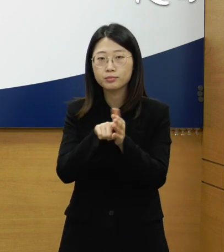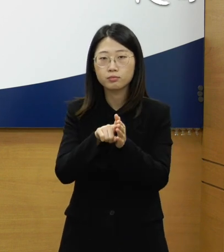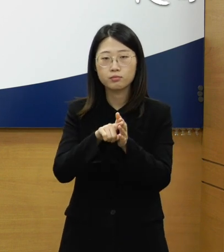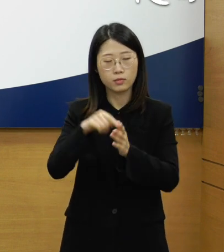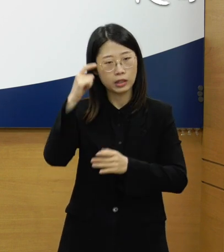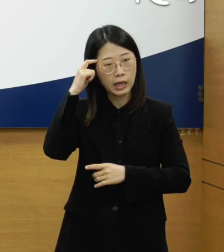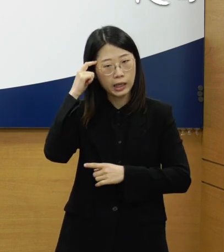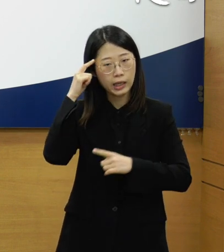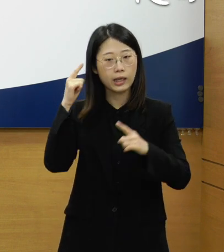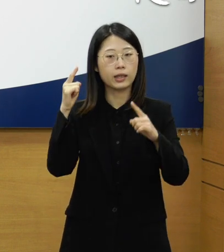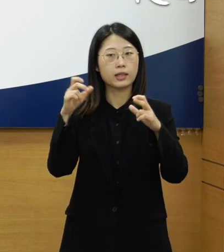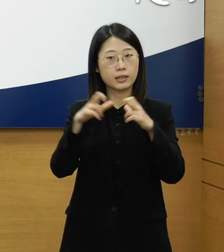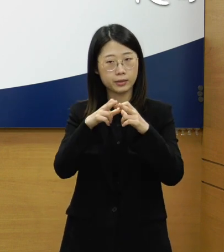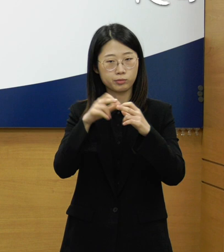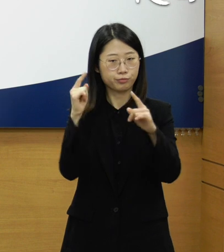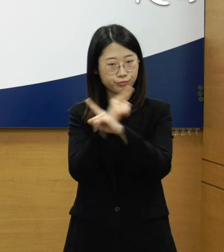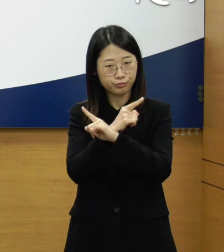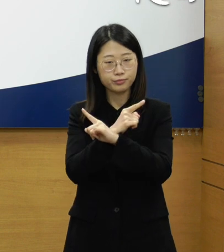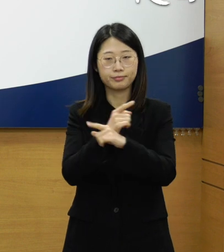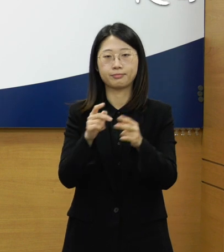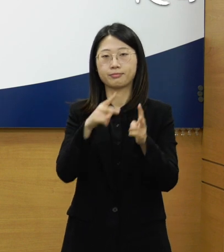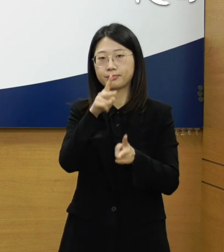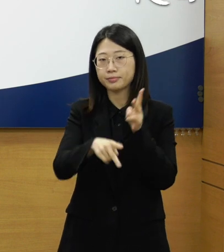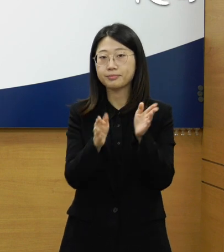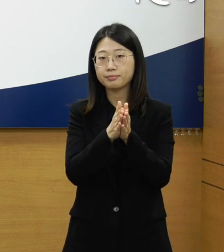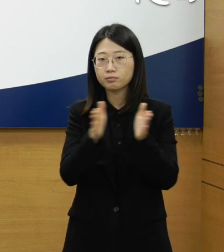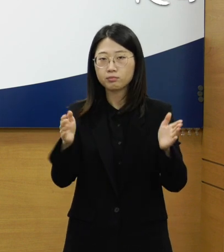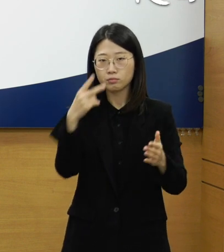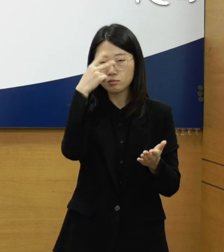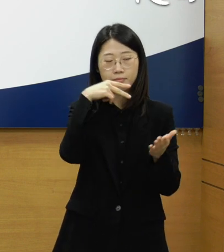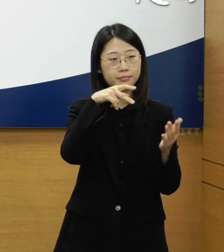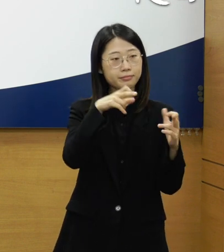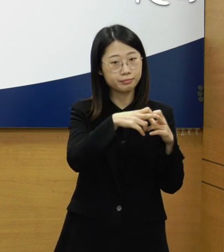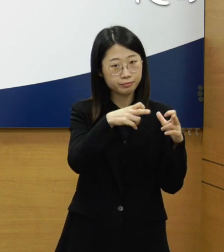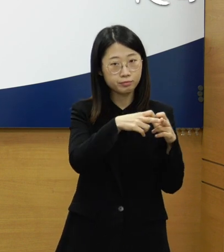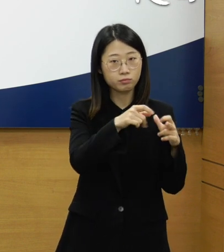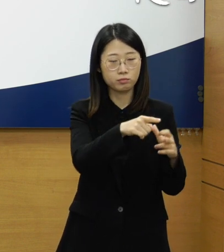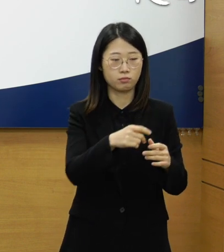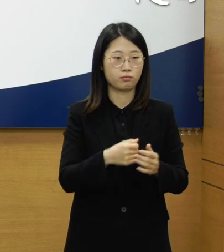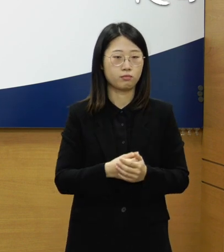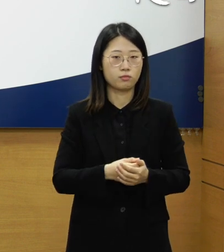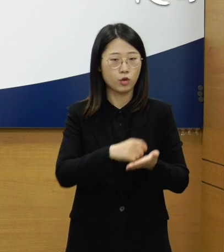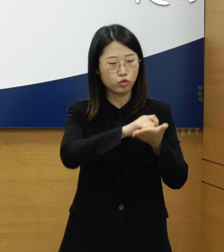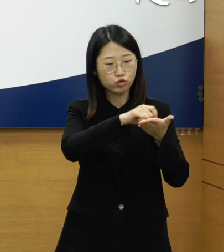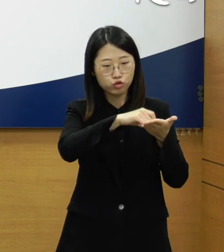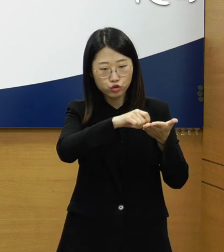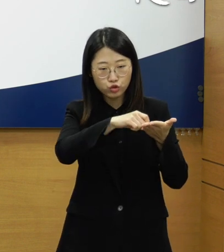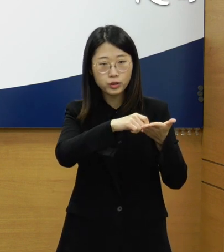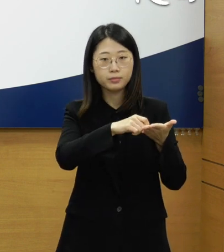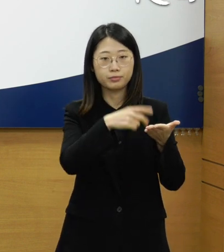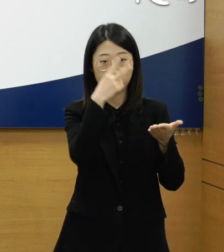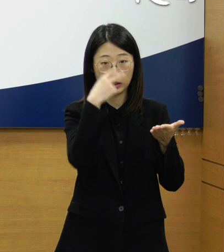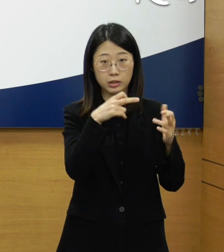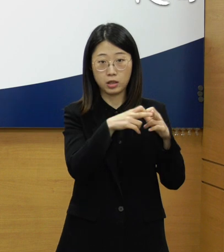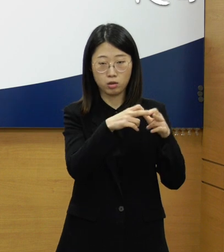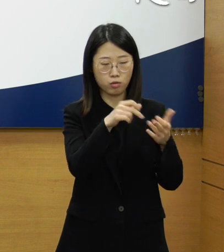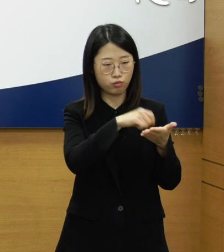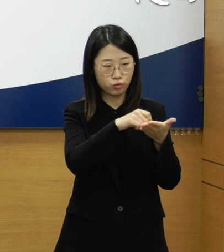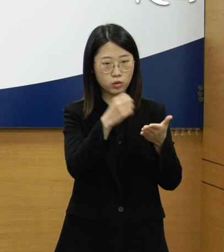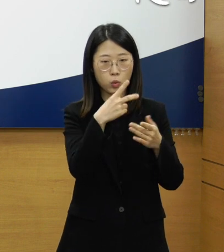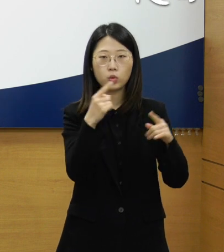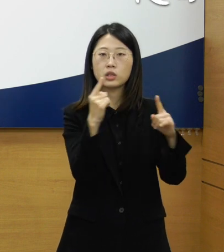개선 사업을 시도했습니다. 시각 장애인의 장애 극복 숙의와 재활 치료